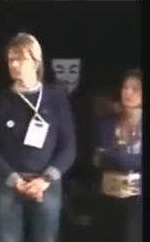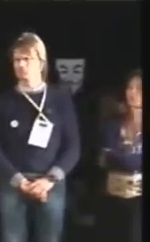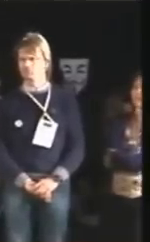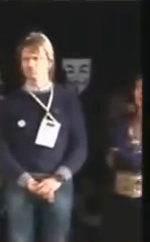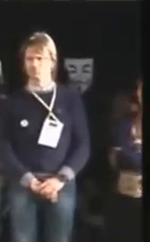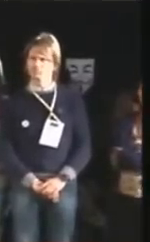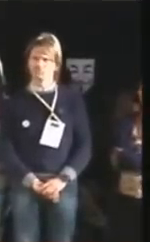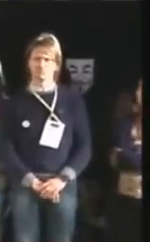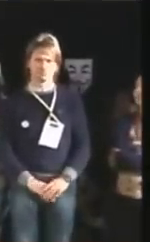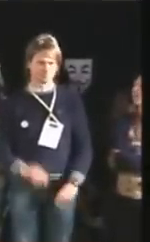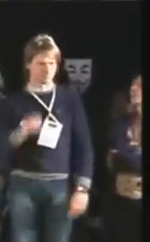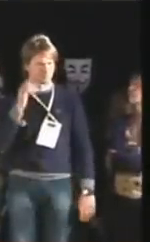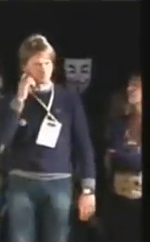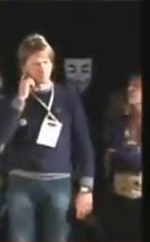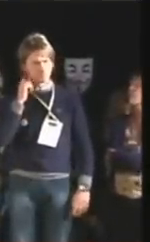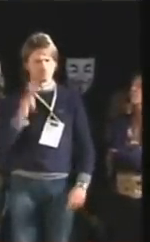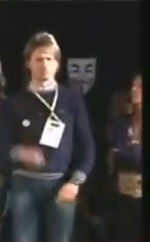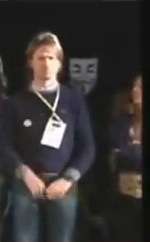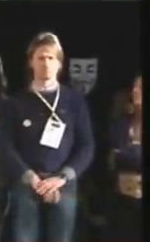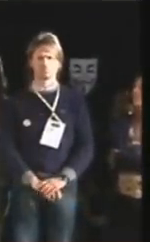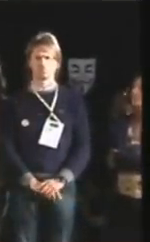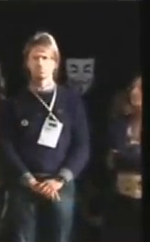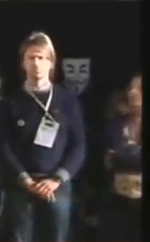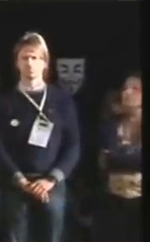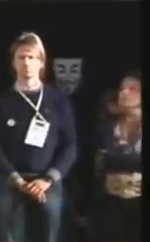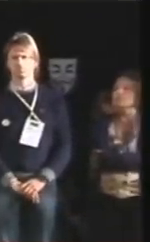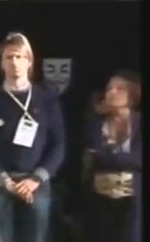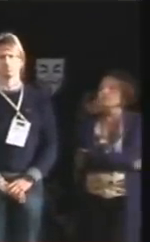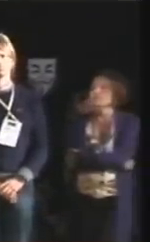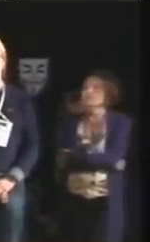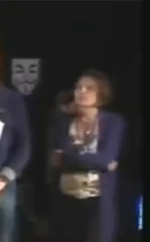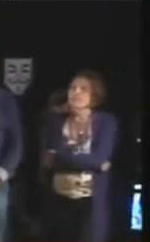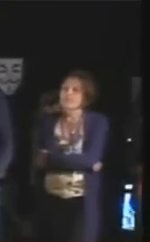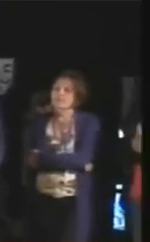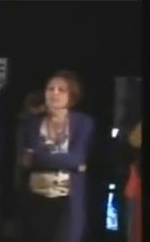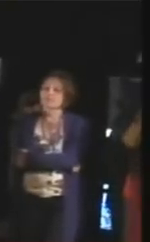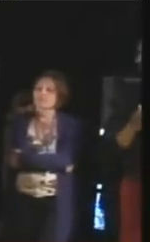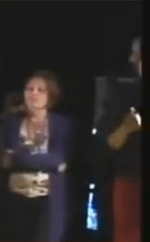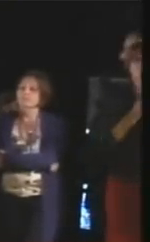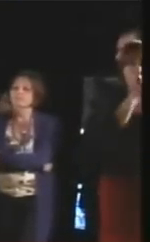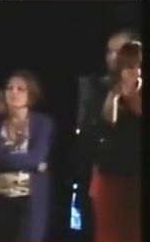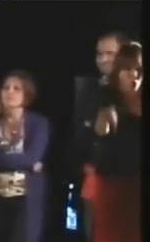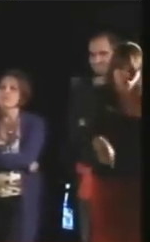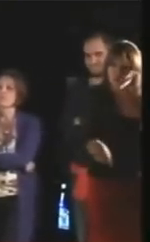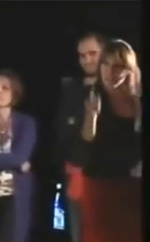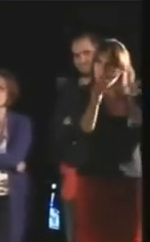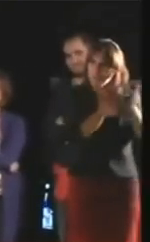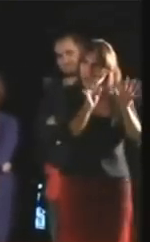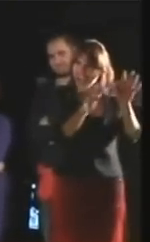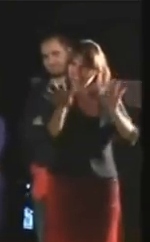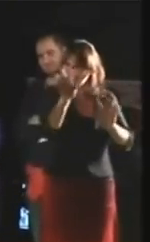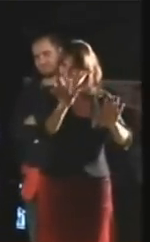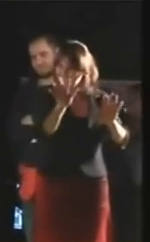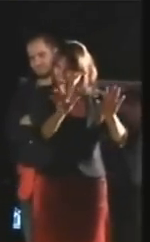quanti? Quanti? E non lo sapevano. Noi ancora oggi non abbiamo una banca dati di